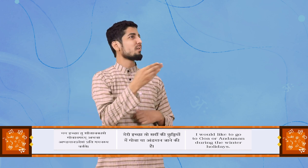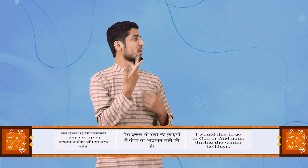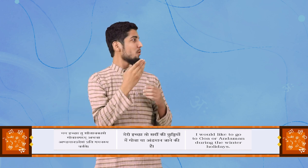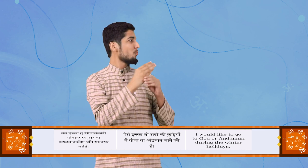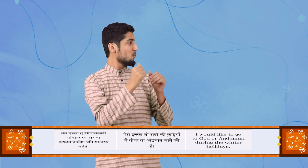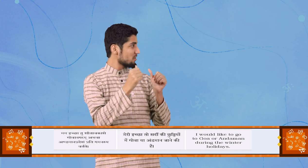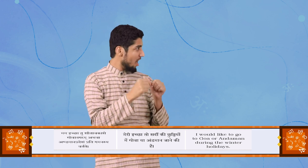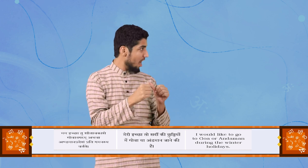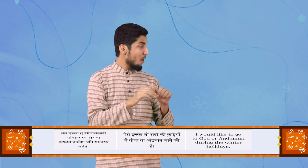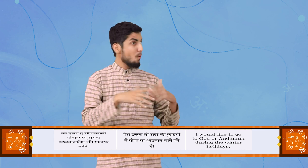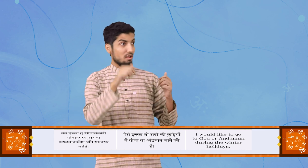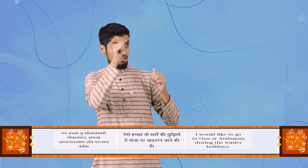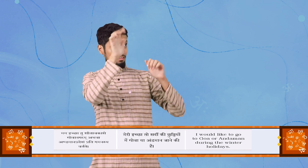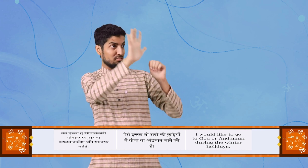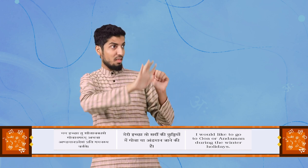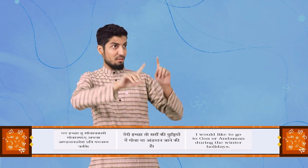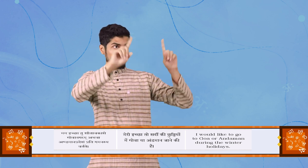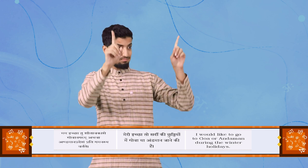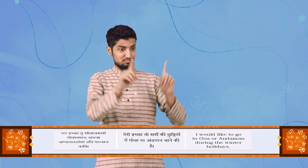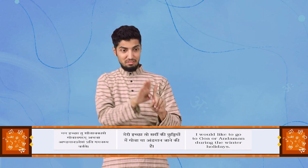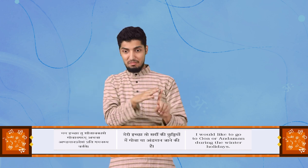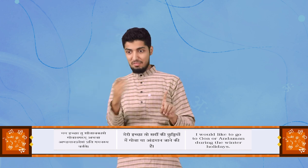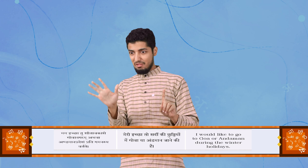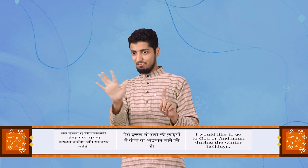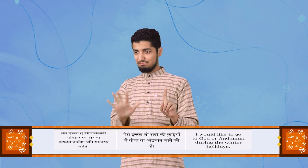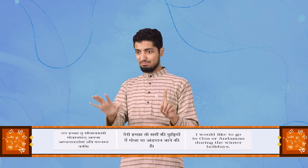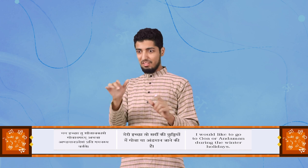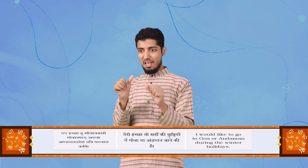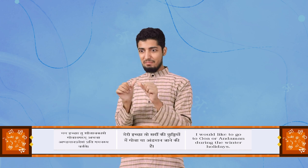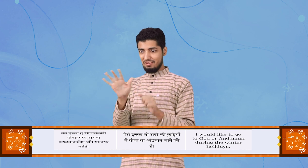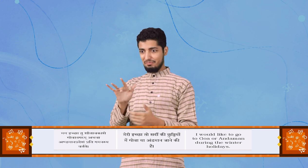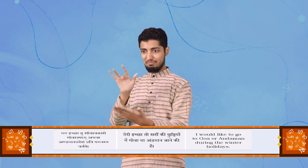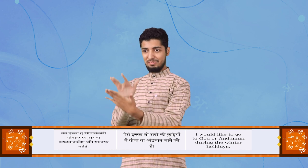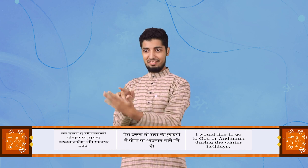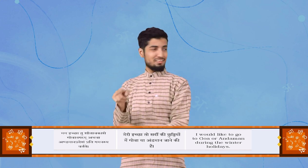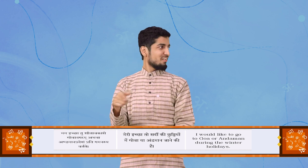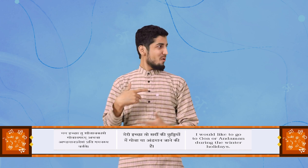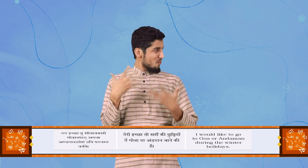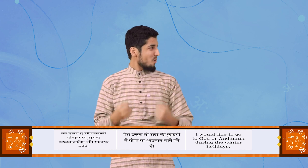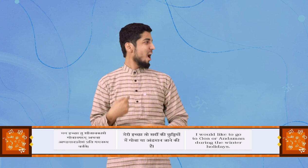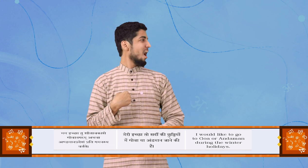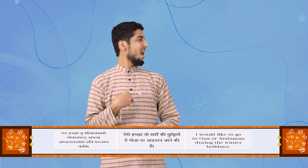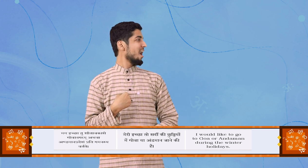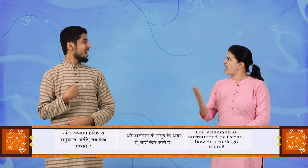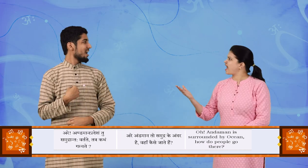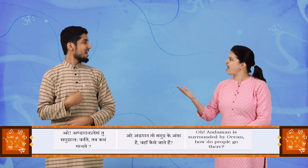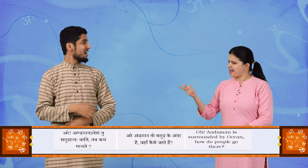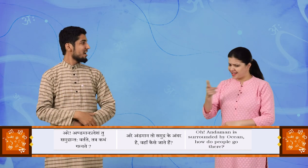प्रदेश संप्रति गणमान्य व्यक्ति झाल है अरे